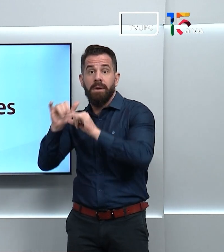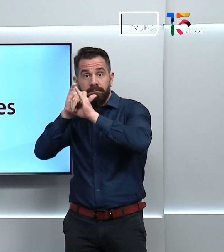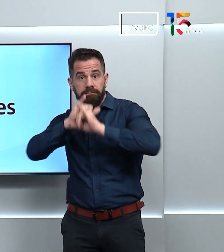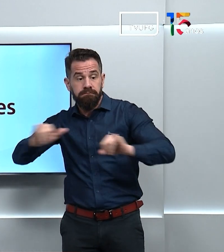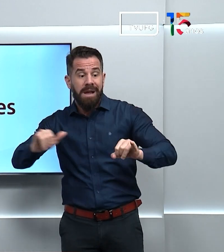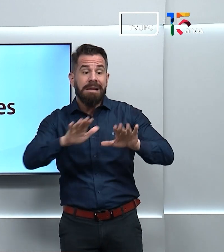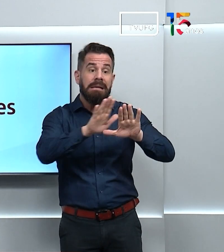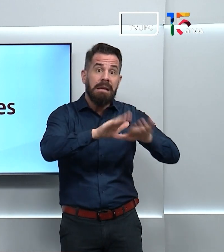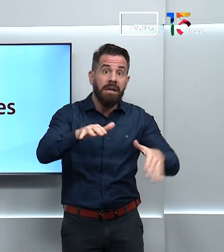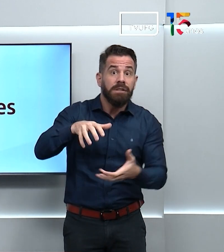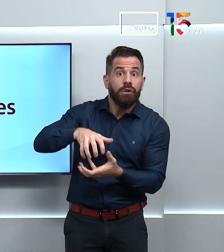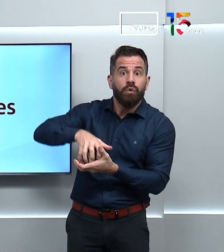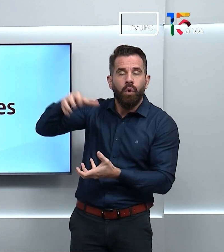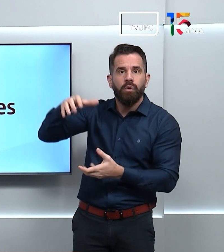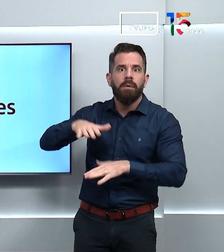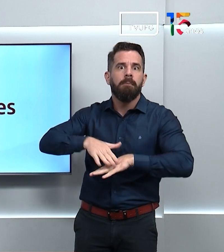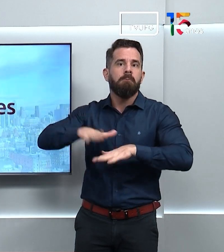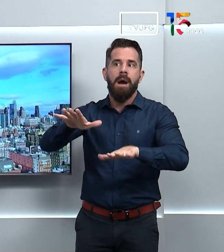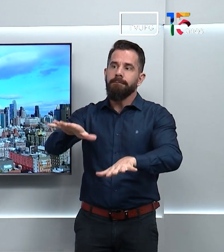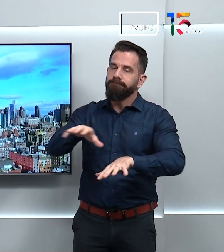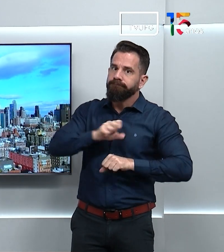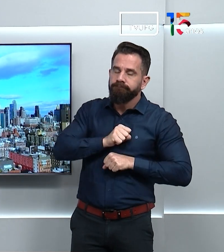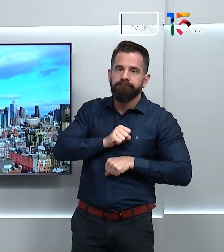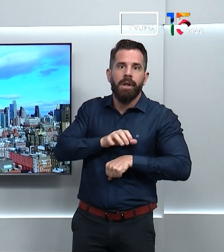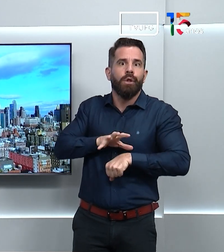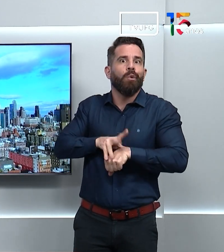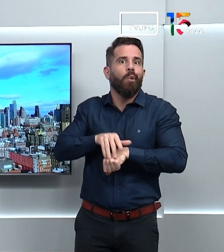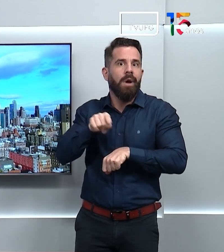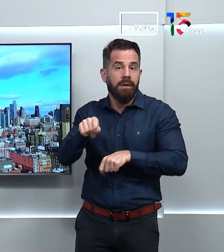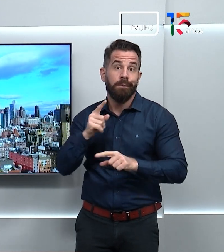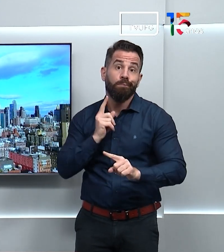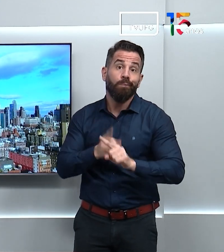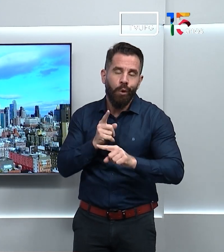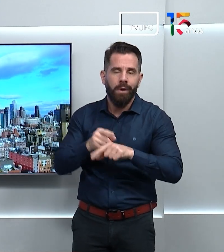são os mais vulneráveis em casos de intoxicação alimentar.